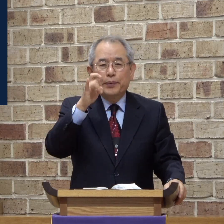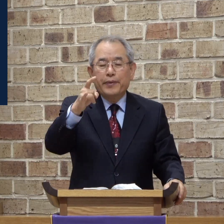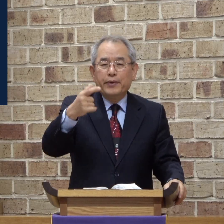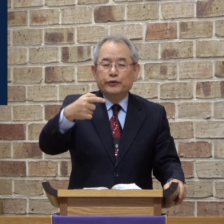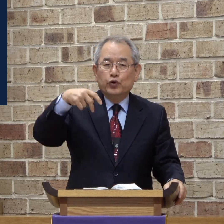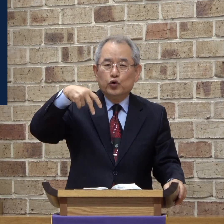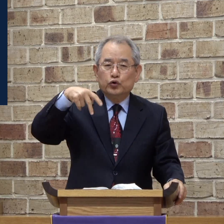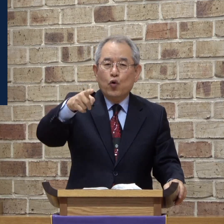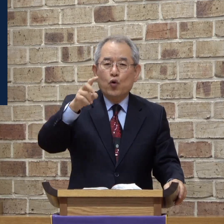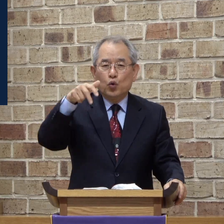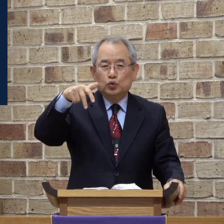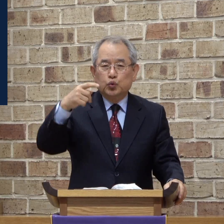오늘